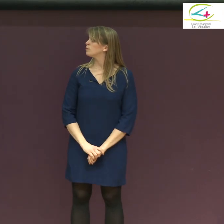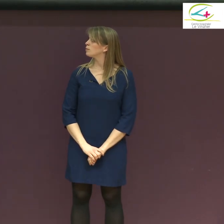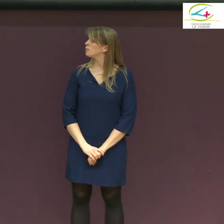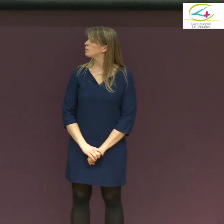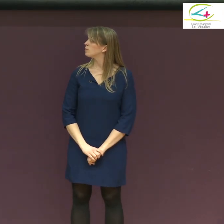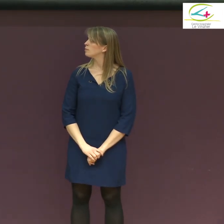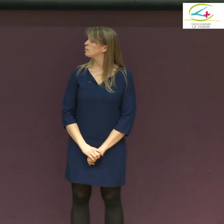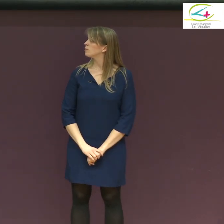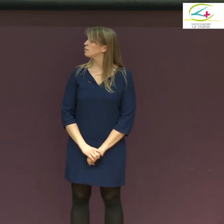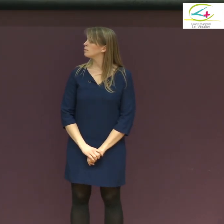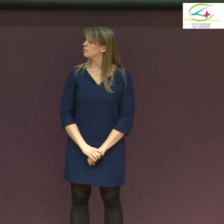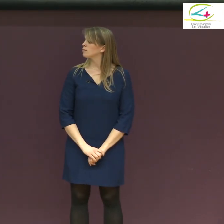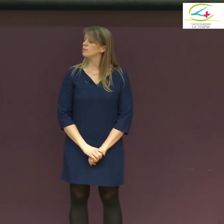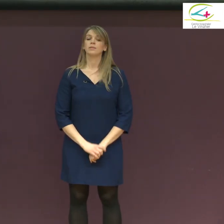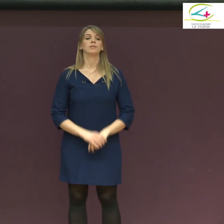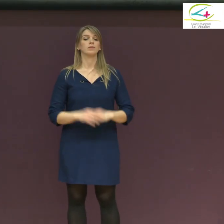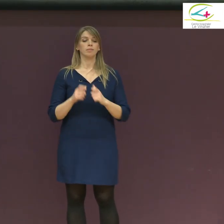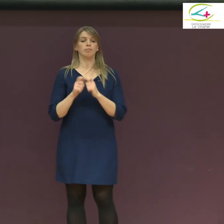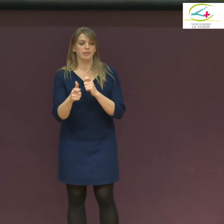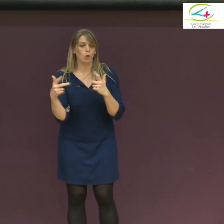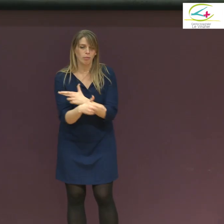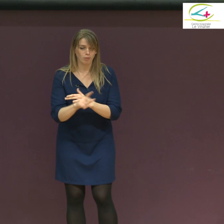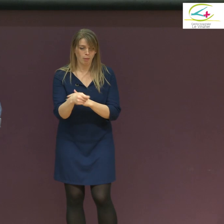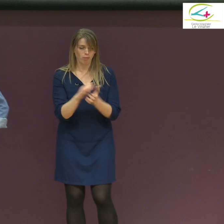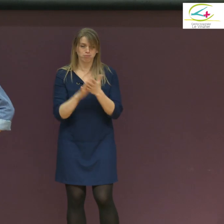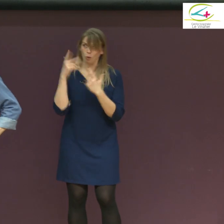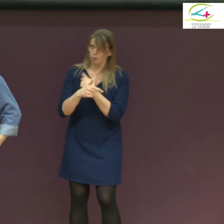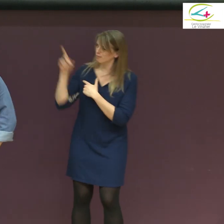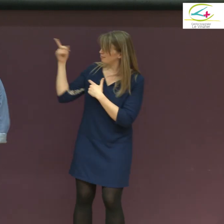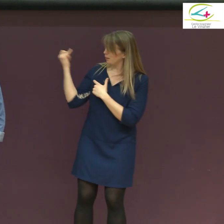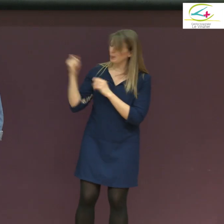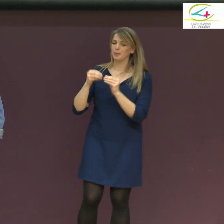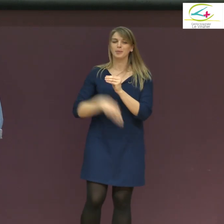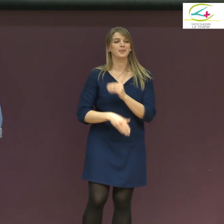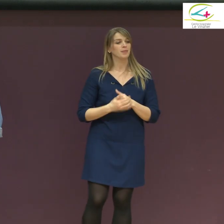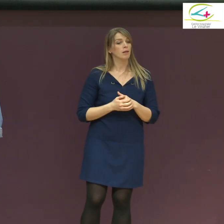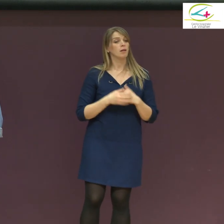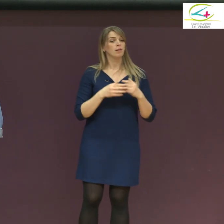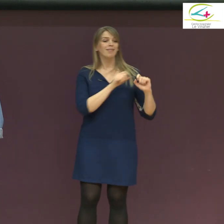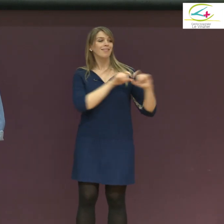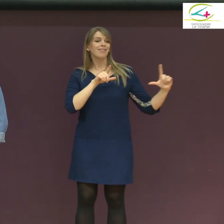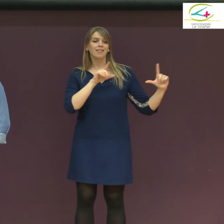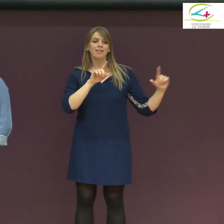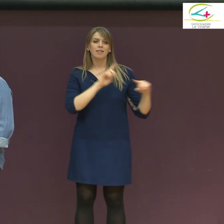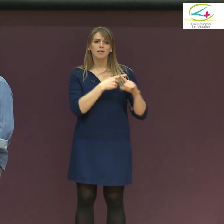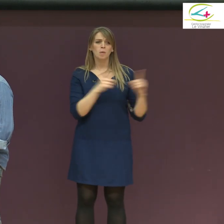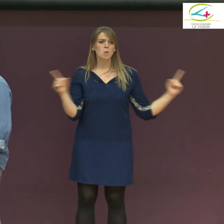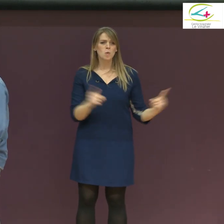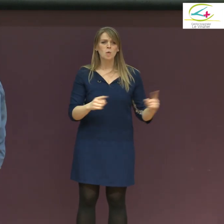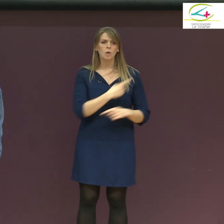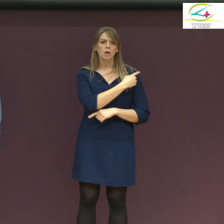psychonautes. La suite devait pas y être. Voilà, je voulais vous passer cette petite séquence parce qu'elle